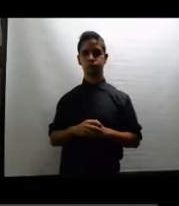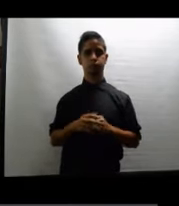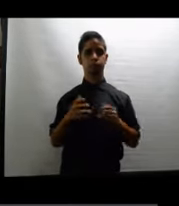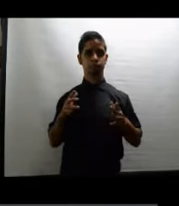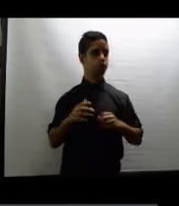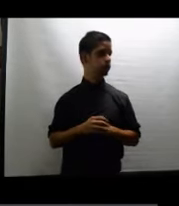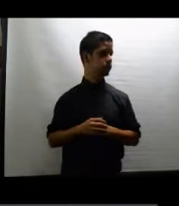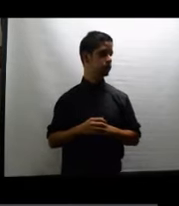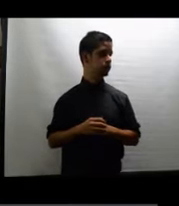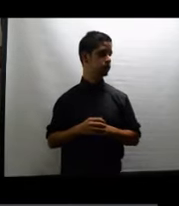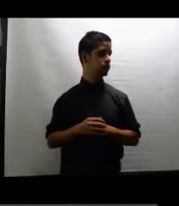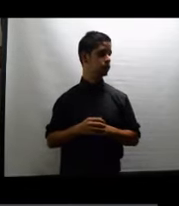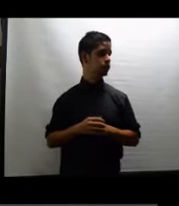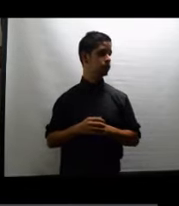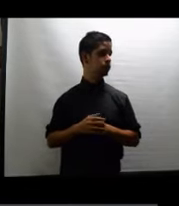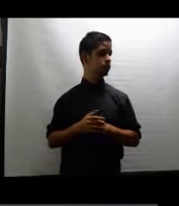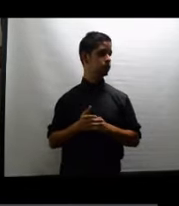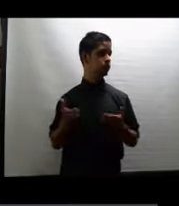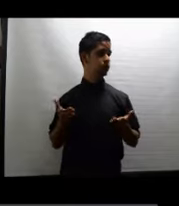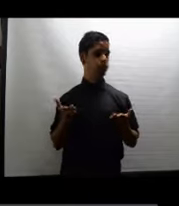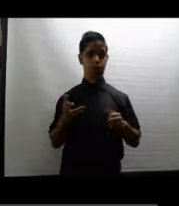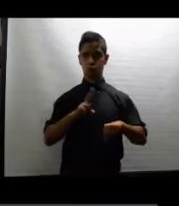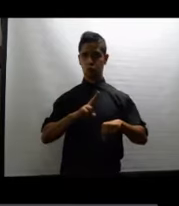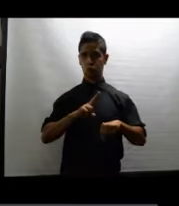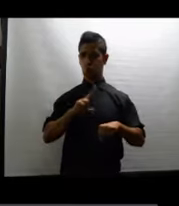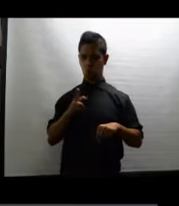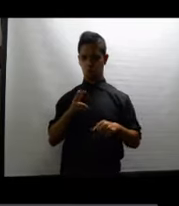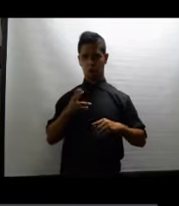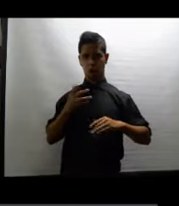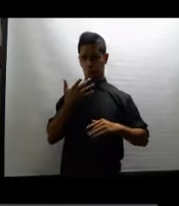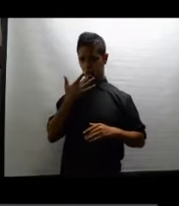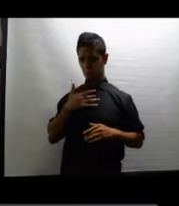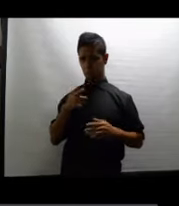Aquí nunca se ha celebrado cumpleaños ni nada. Nada. Okay.